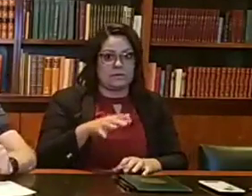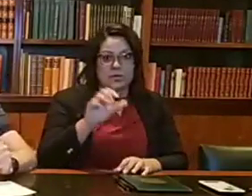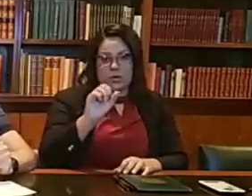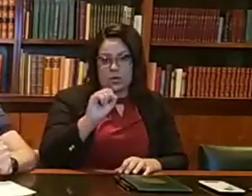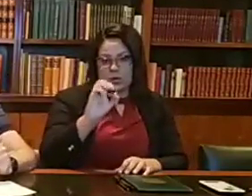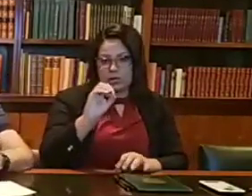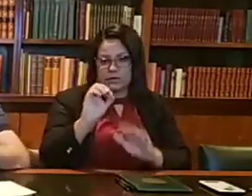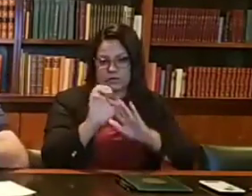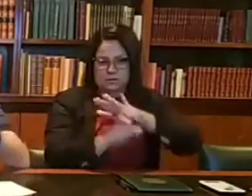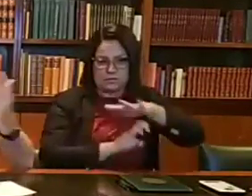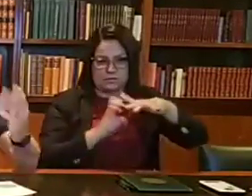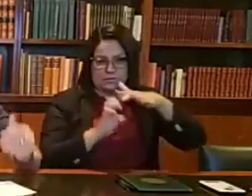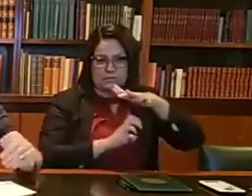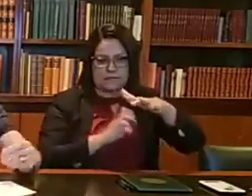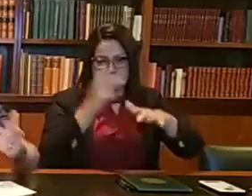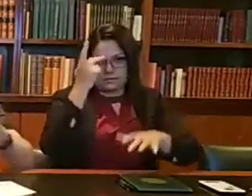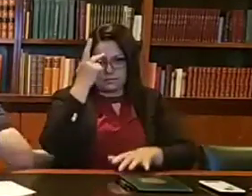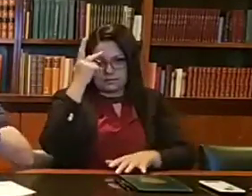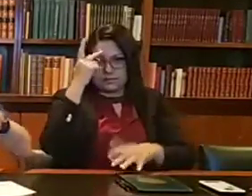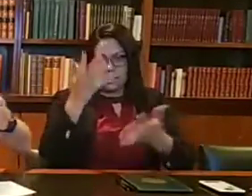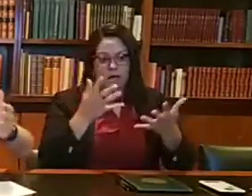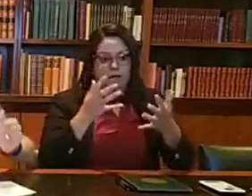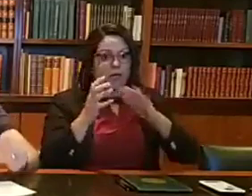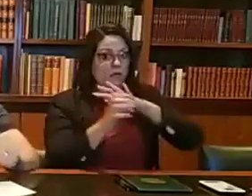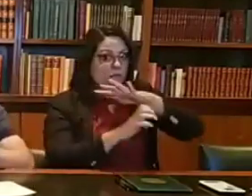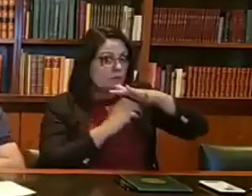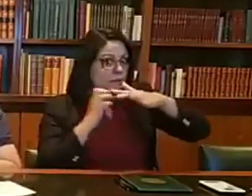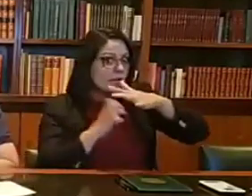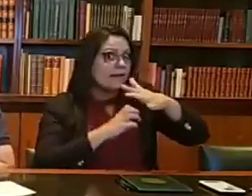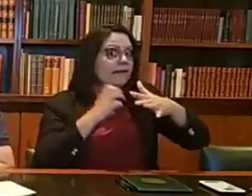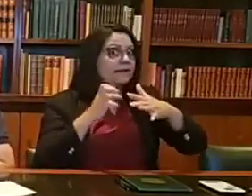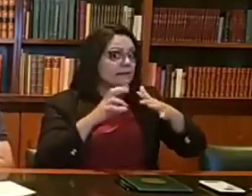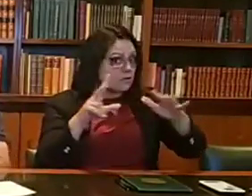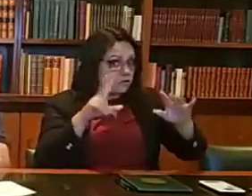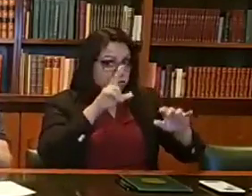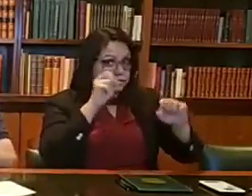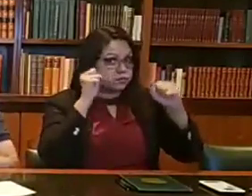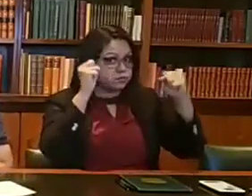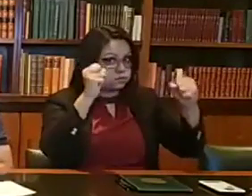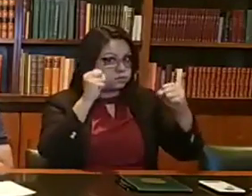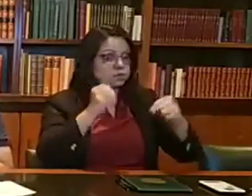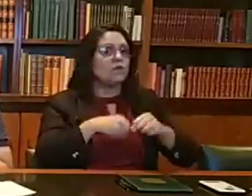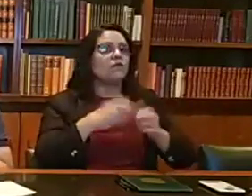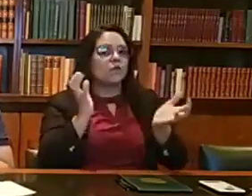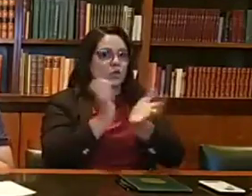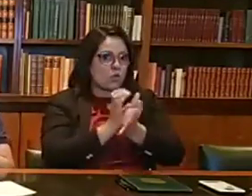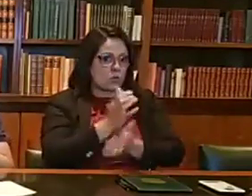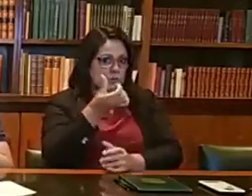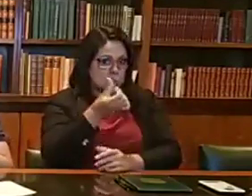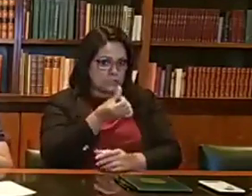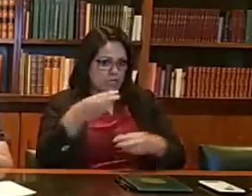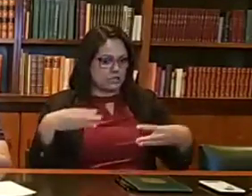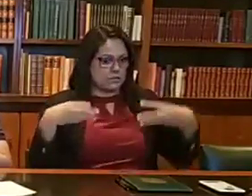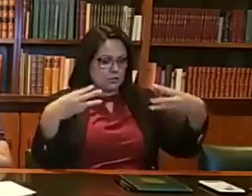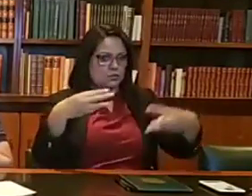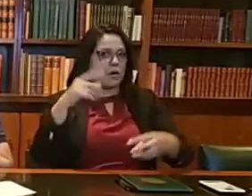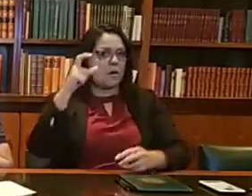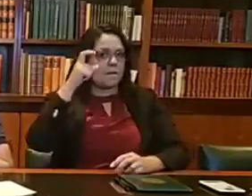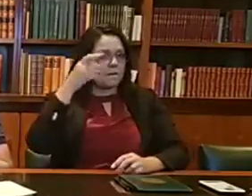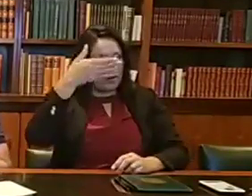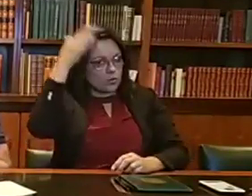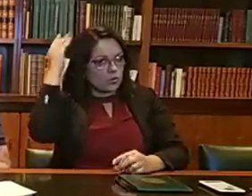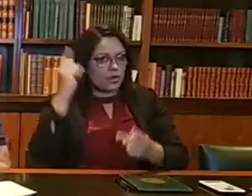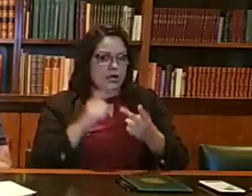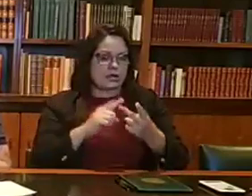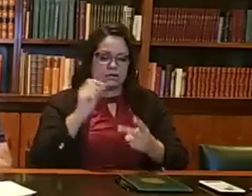80 empresários de São Paulo, não, os mega empresários do Brasil todo, estavam lá. Levamos 6 ministros, estava ali o Paulo Guedes, estava